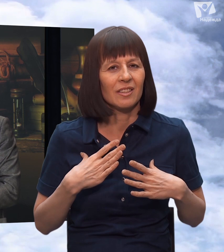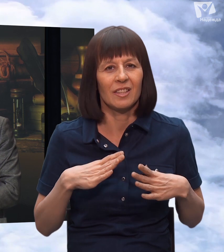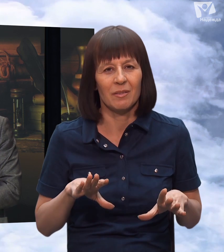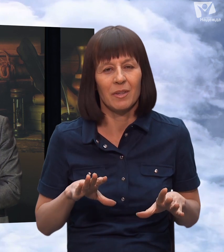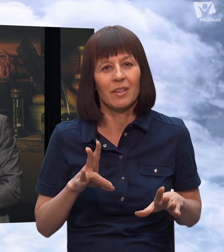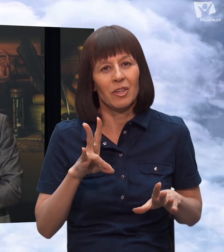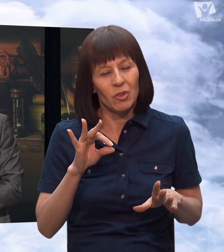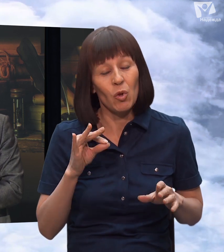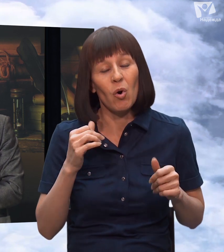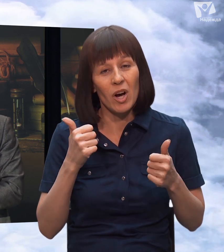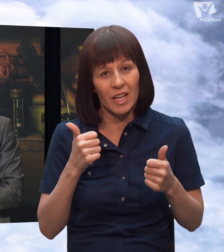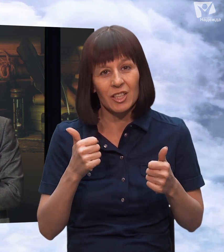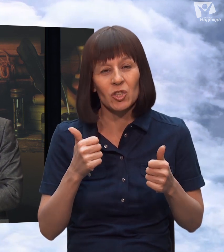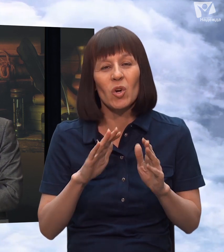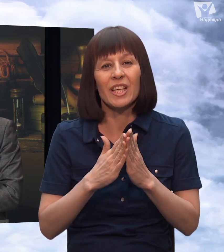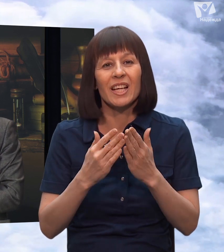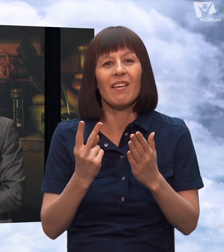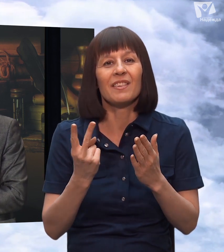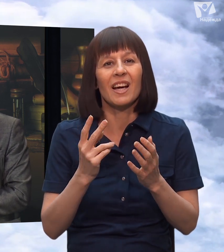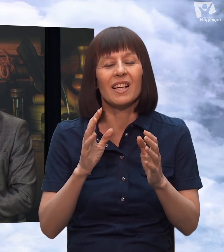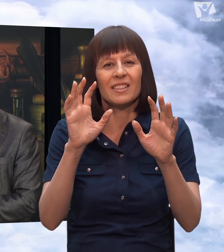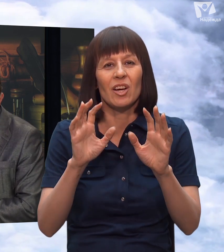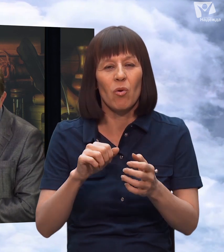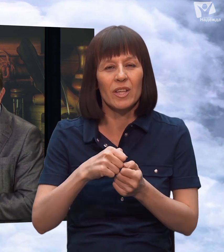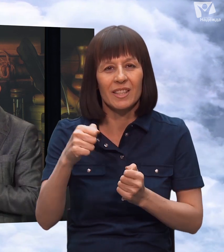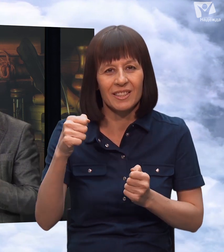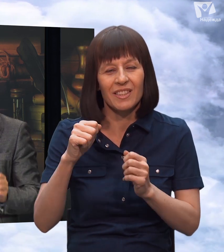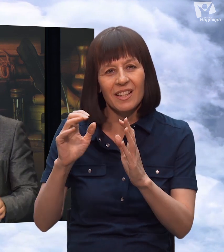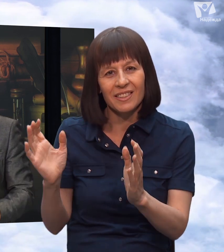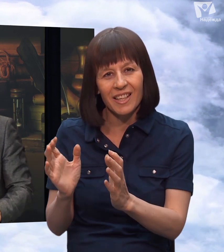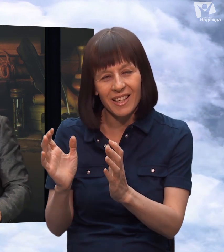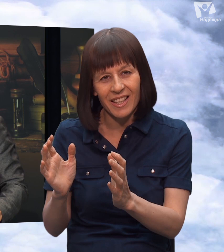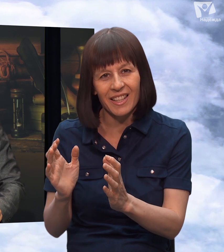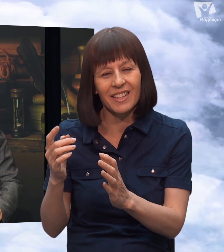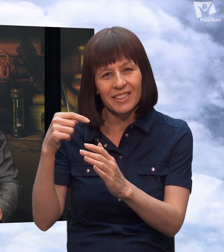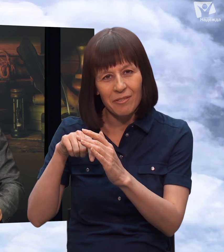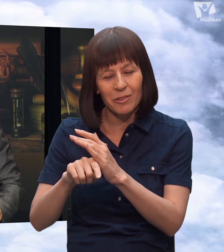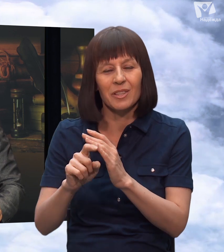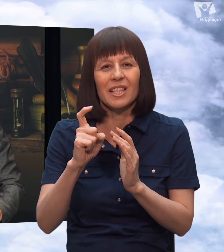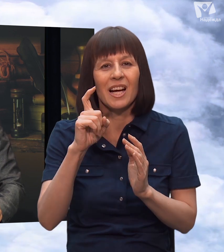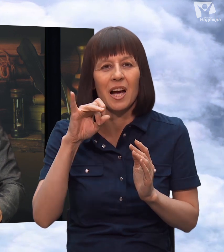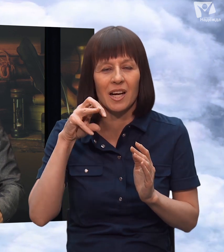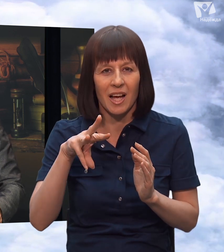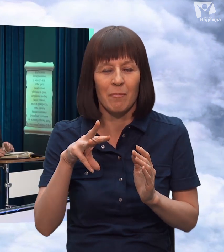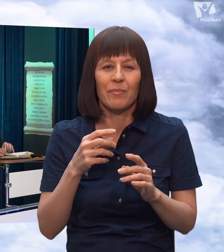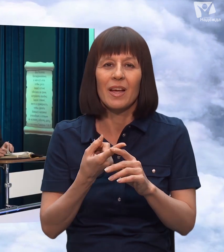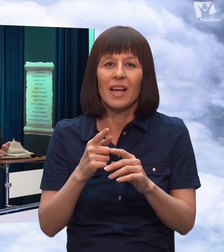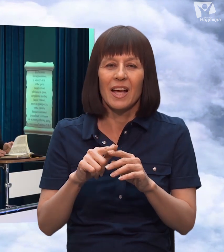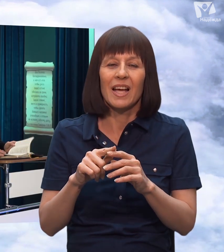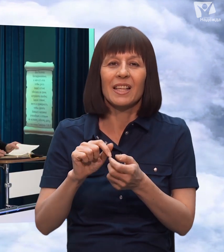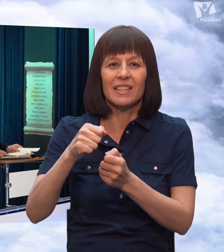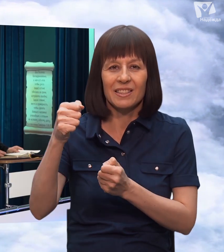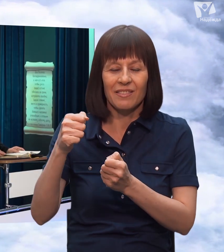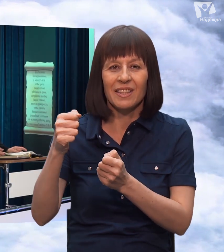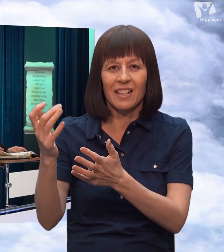свиток в скинии свиток в храме божием и этот свиток был найден и прочитан царил